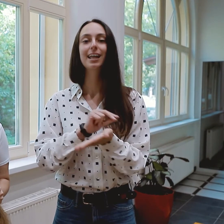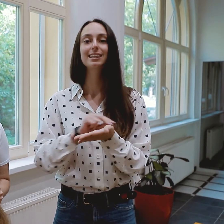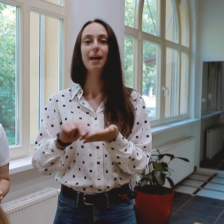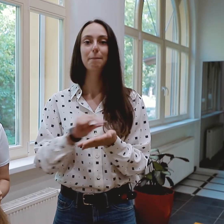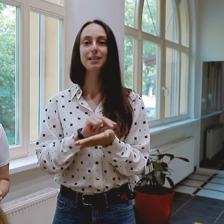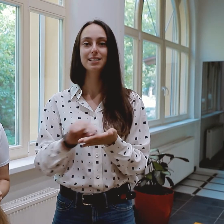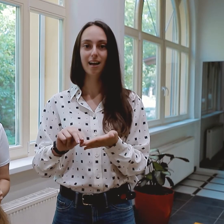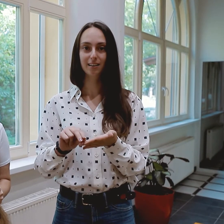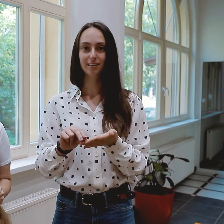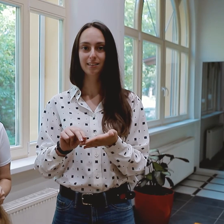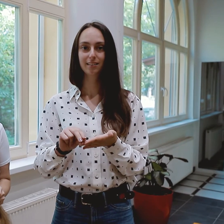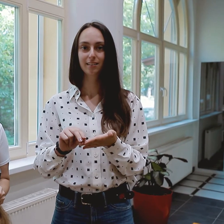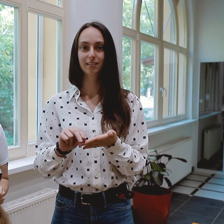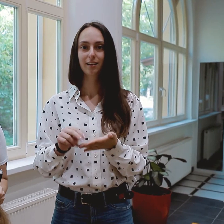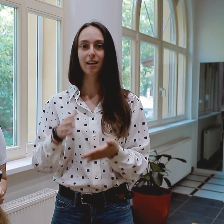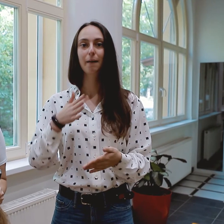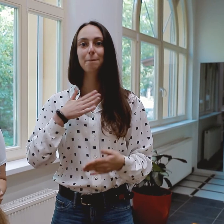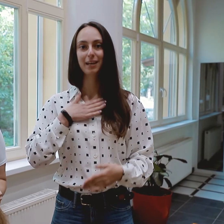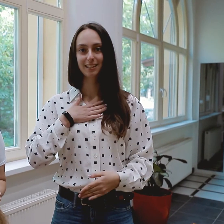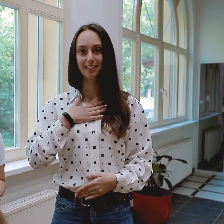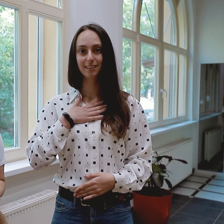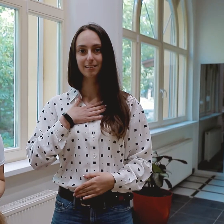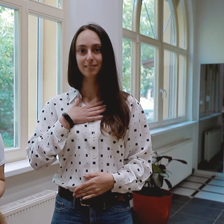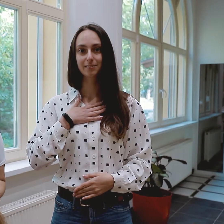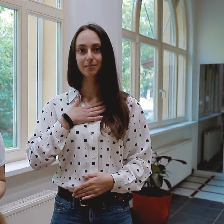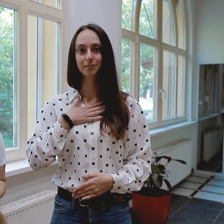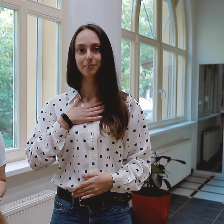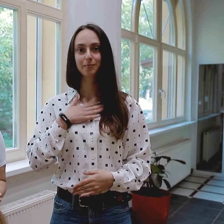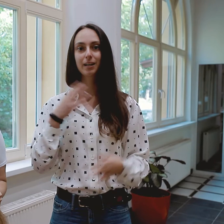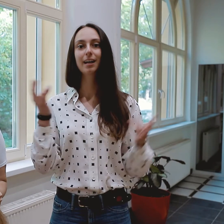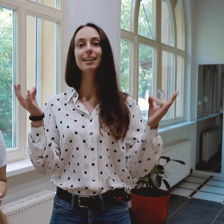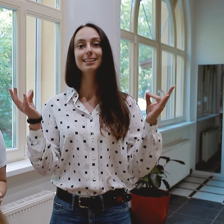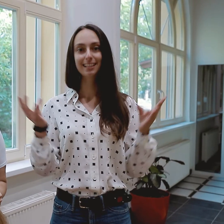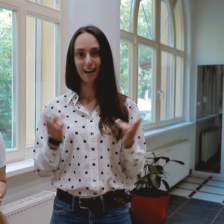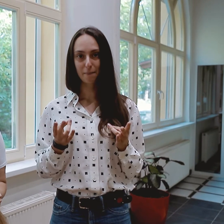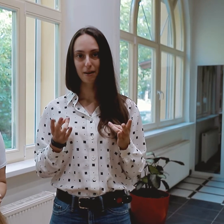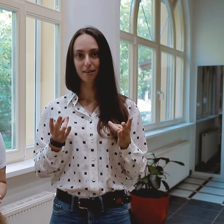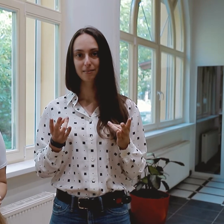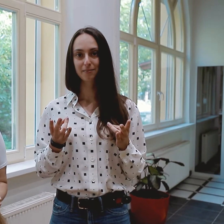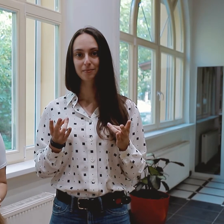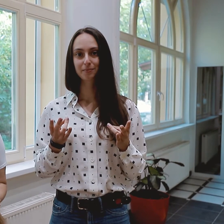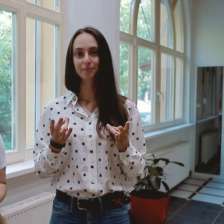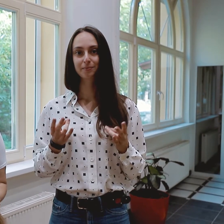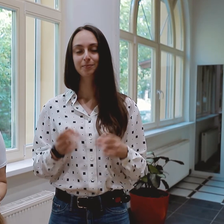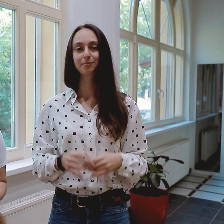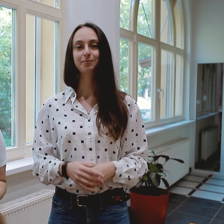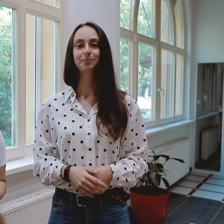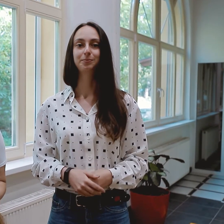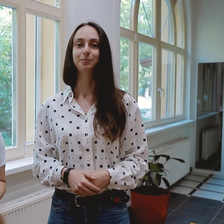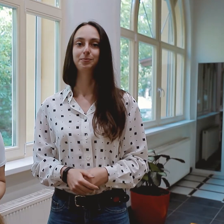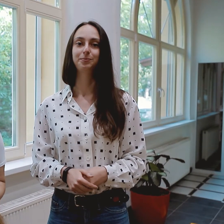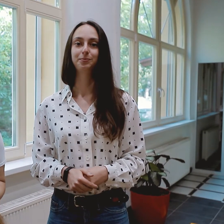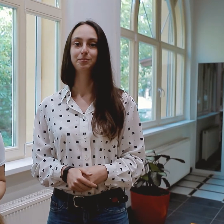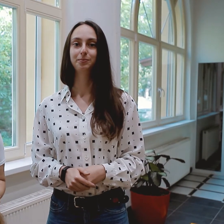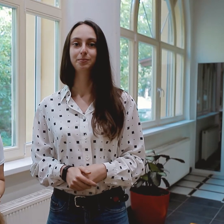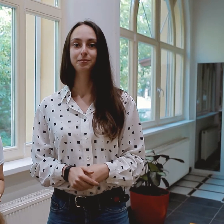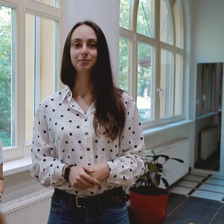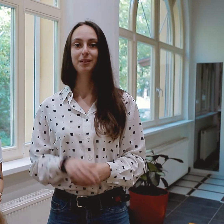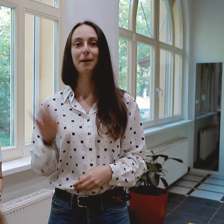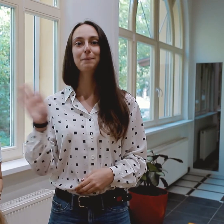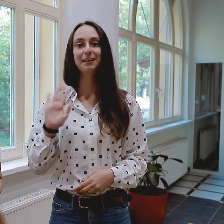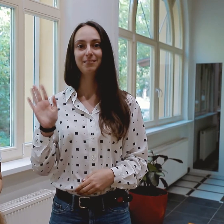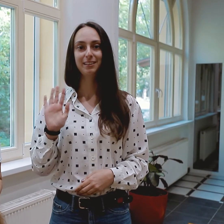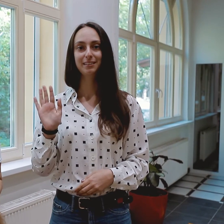Написати. Мені. Треба. Отже, ситуація.